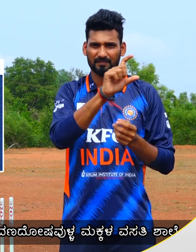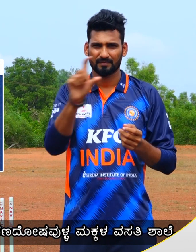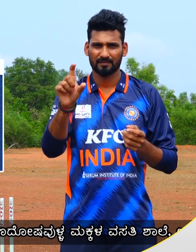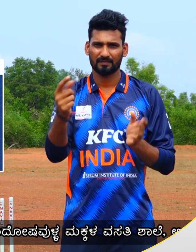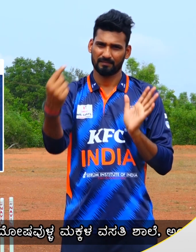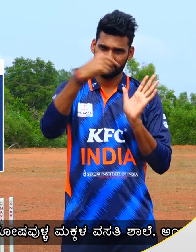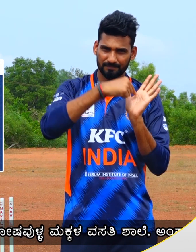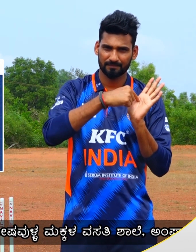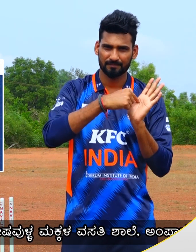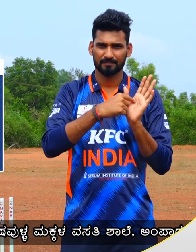ಹೆಸರನ್ನು ಸೇರಿಸಲಿಕ್ಕೆ